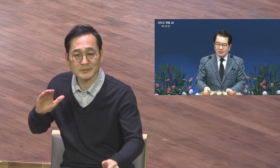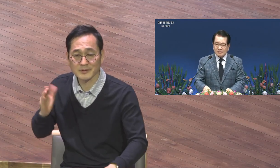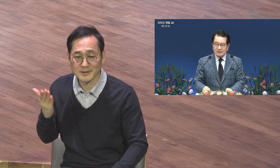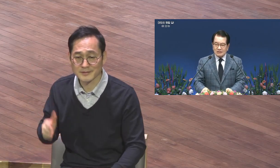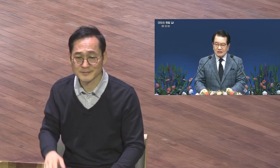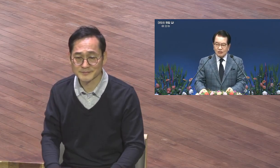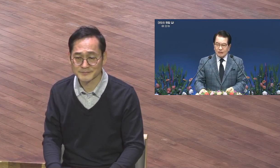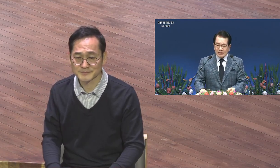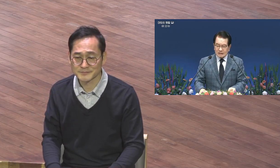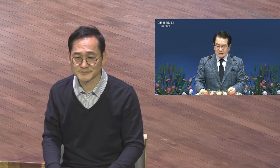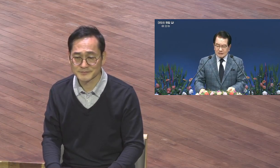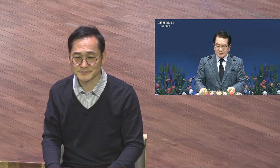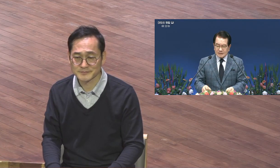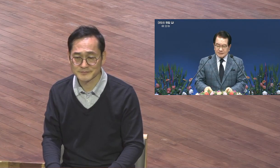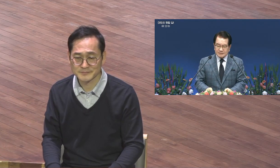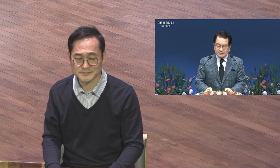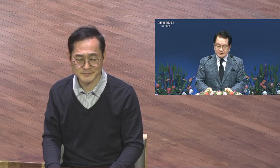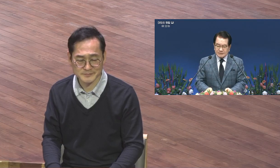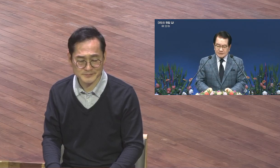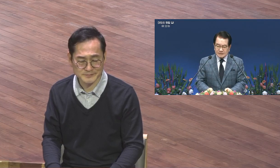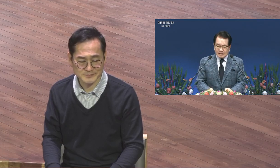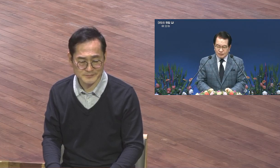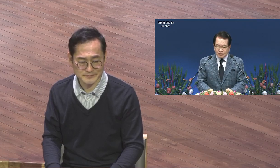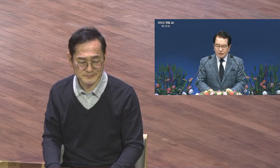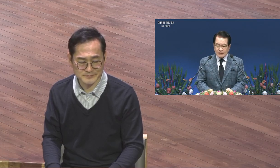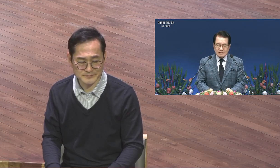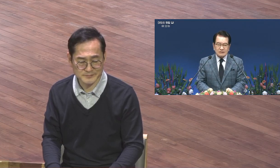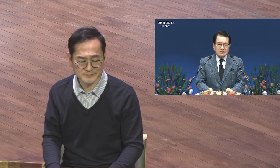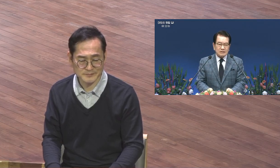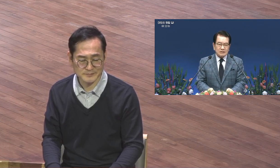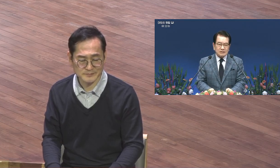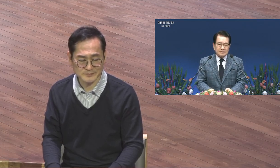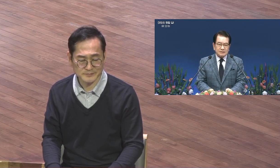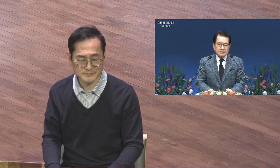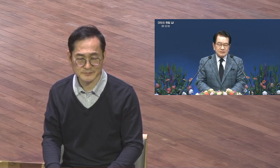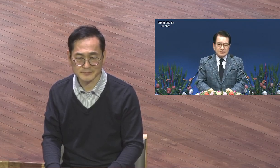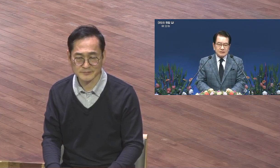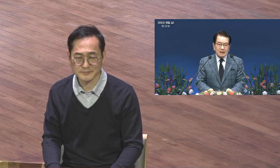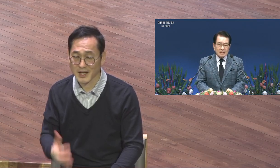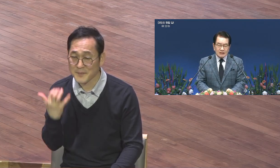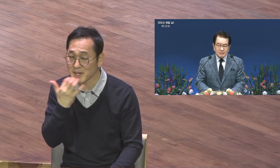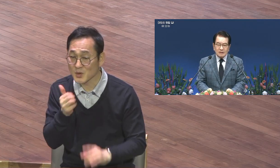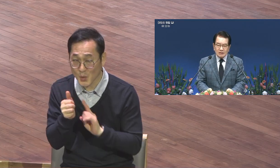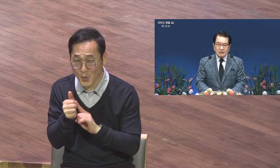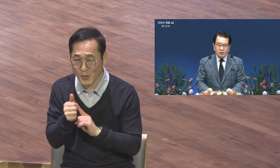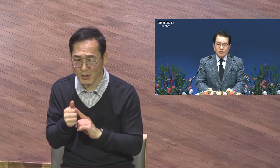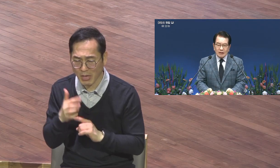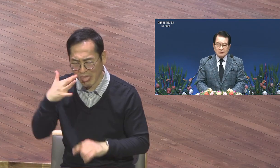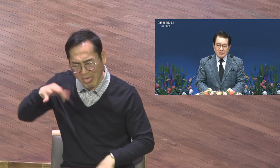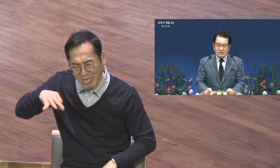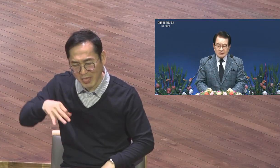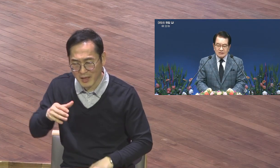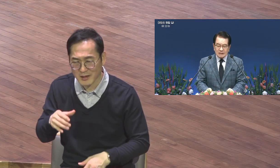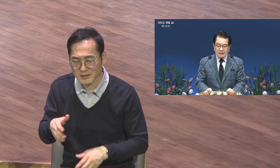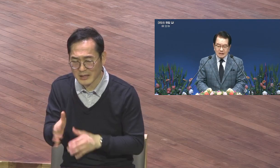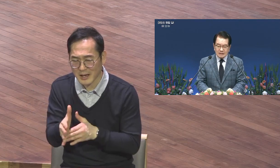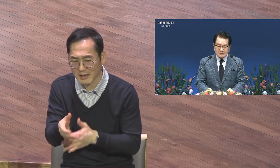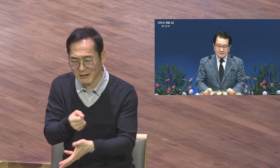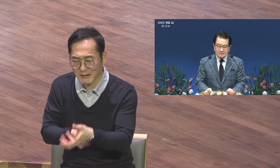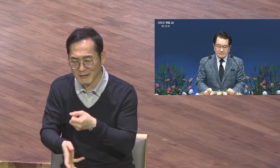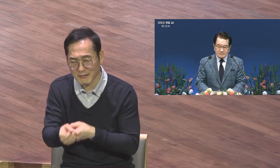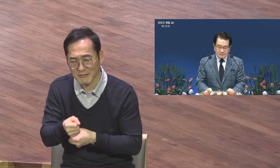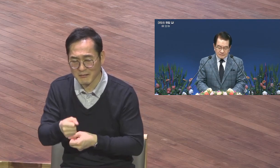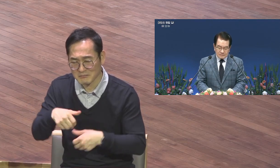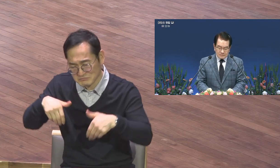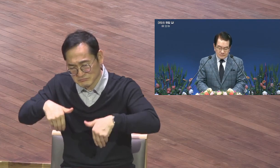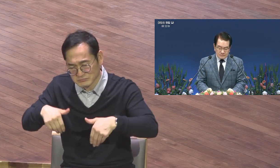갈릴리 어부가 마치 사도가 된 것처럼 아무것도 아니었어. 하나님이 그렇게 복음 가지 미래 서신다니까요.